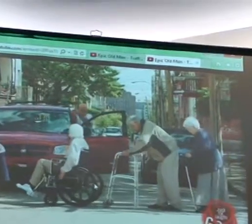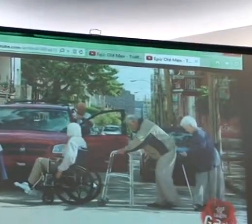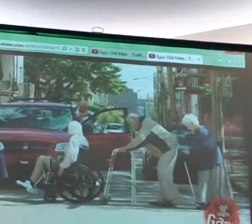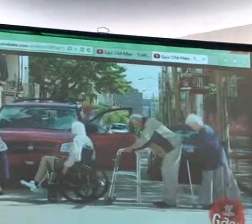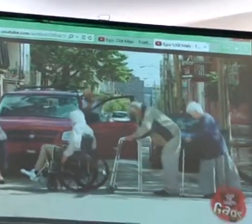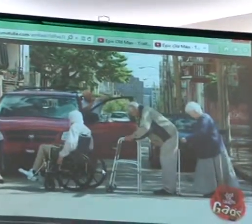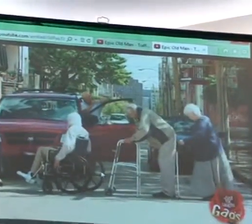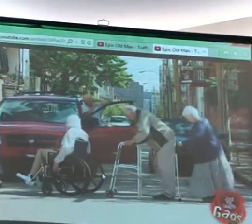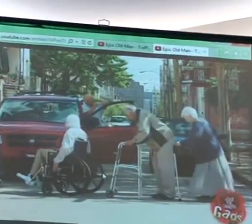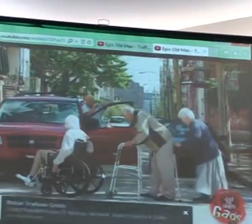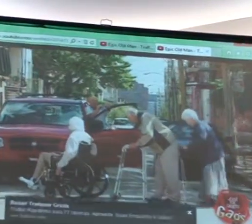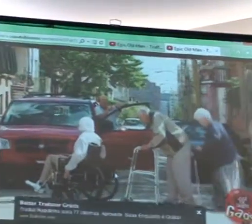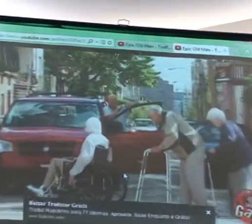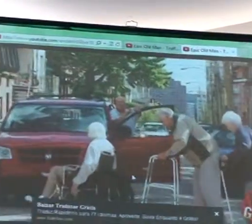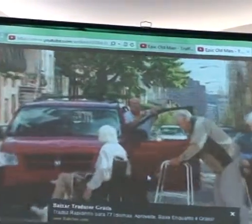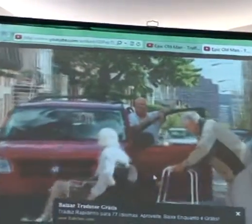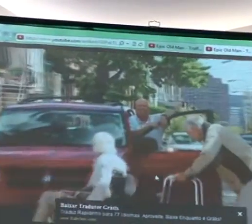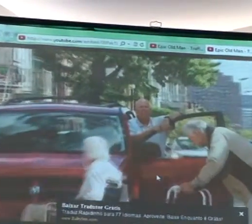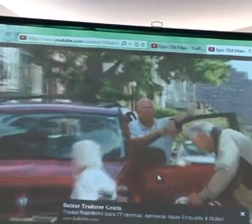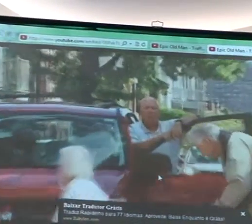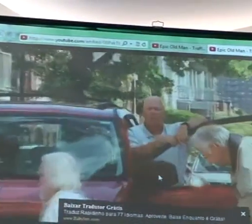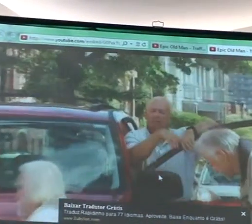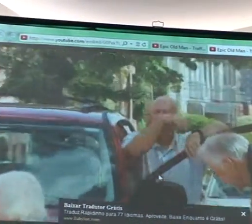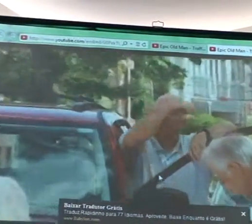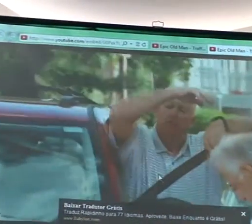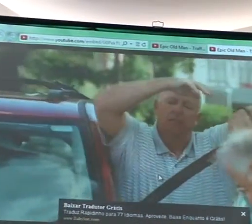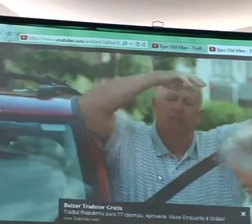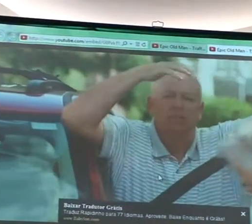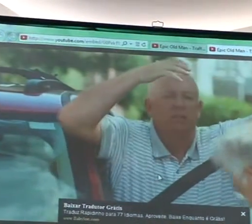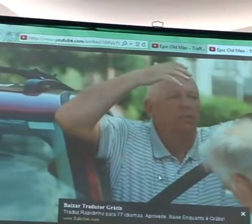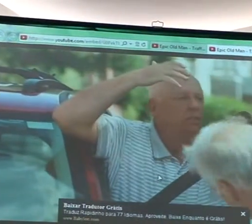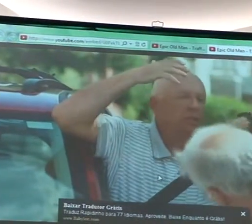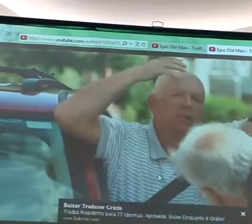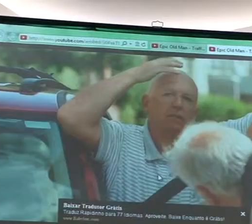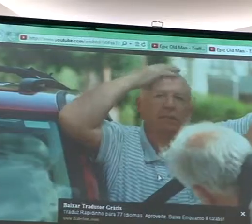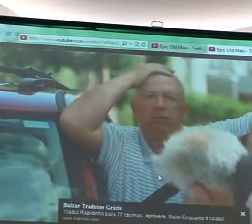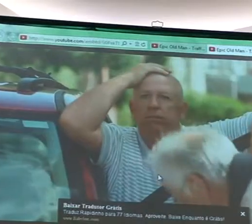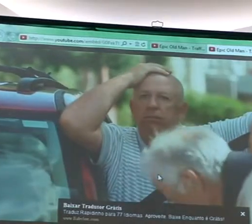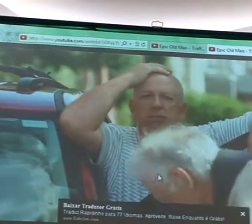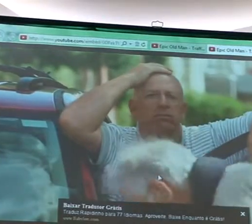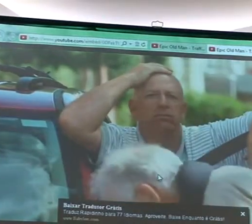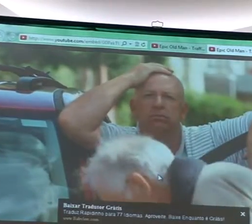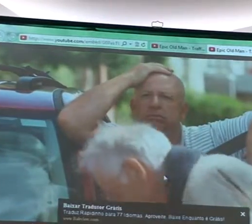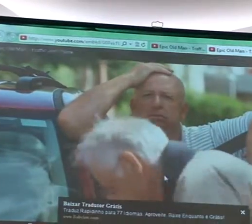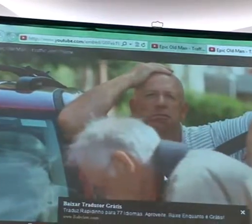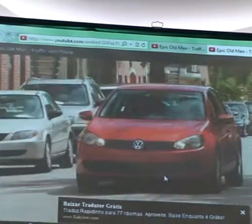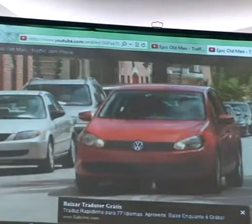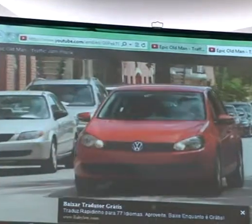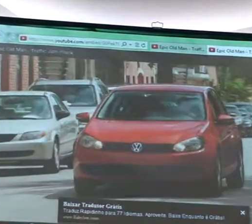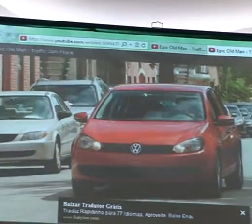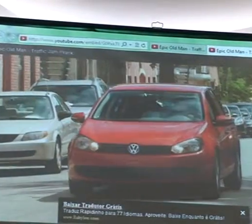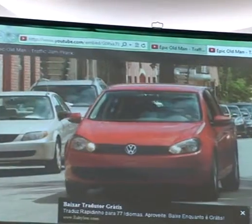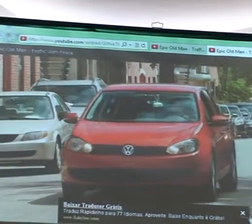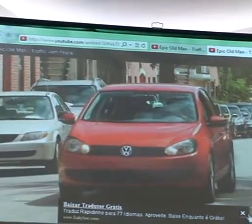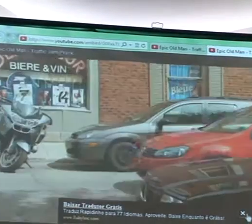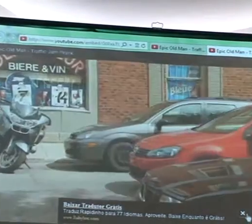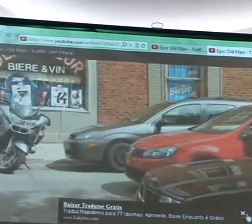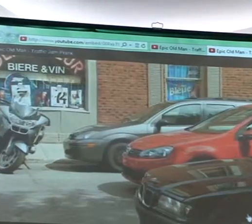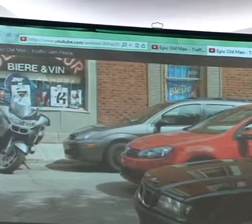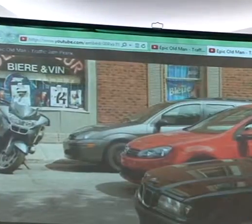É um cruzamento de carros, tá? E tem um grupo de pessoas